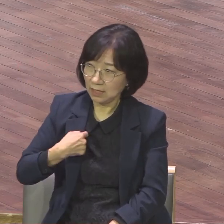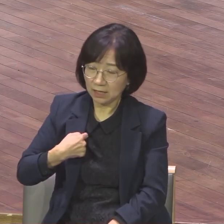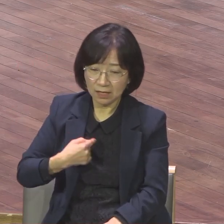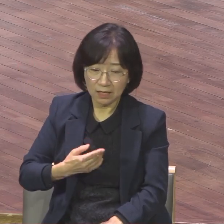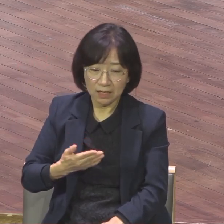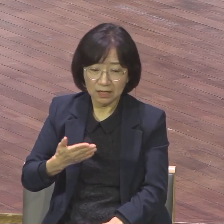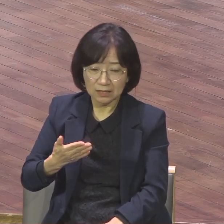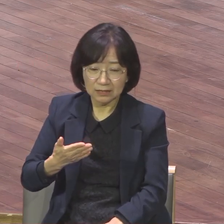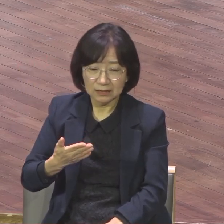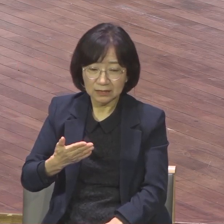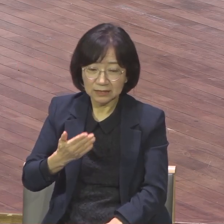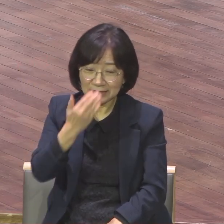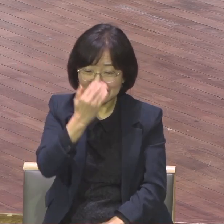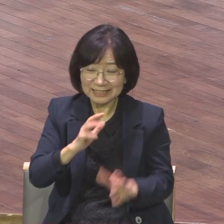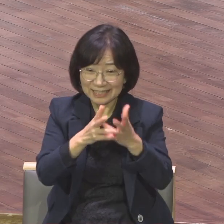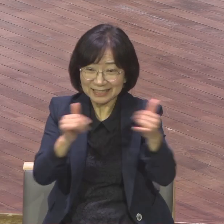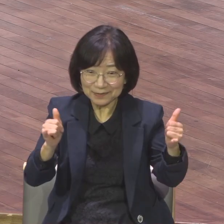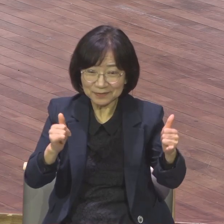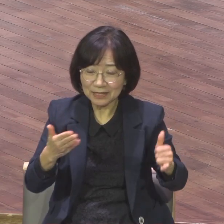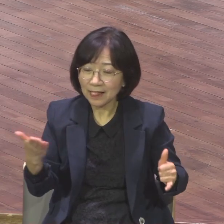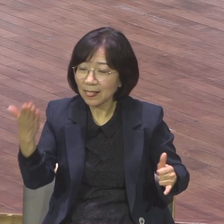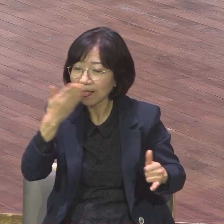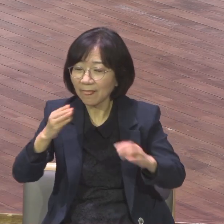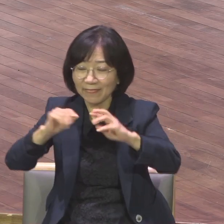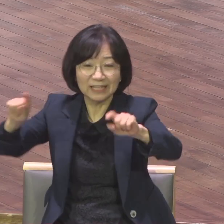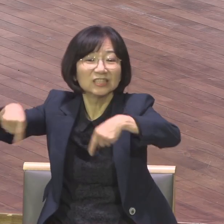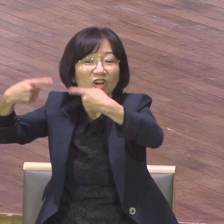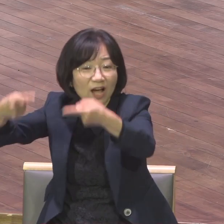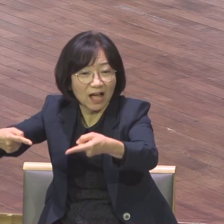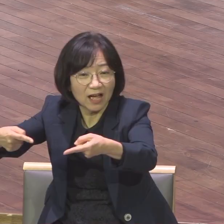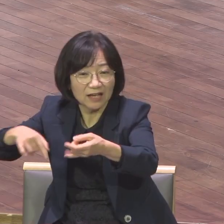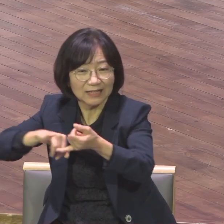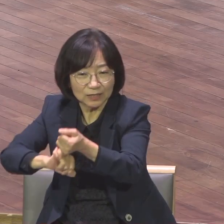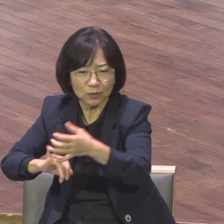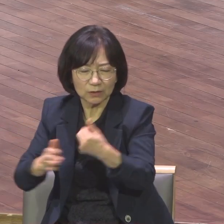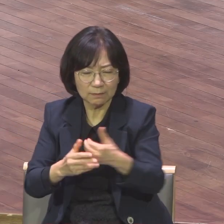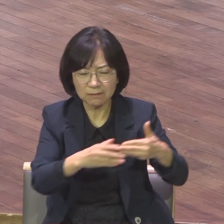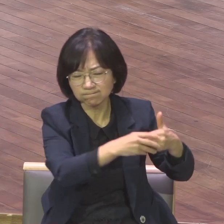인도해 주시겠다고 약속 안 했습니까? 그 책임지세요. 이렇게 나온 거예요.